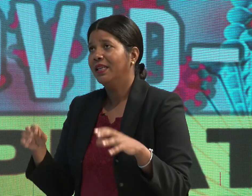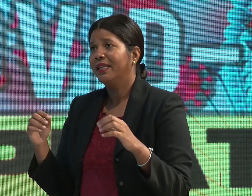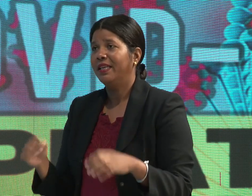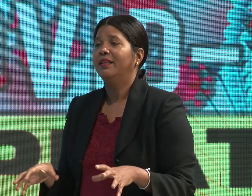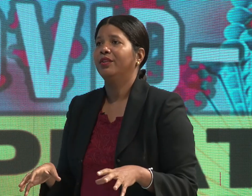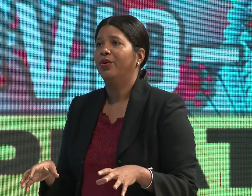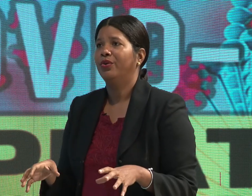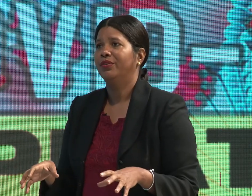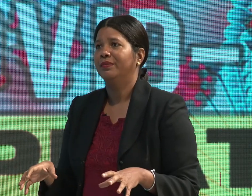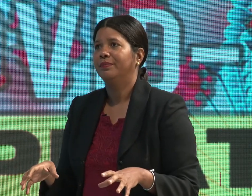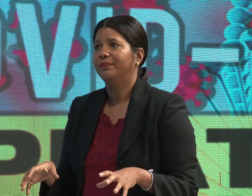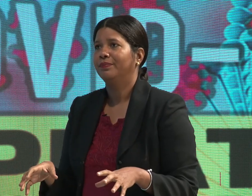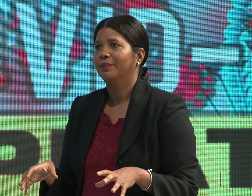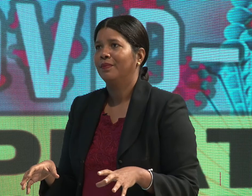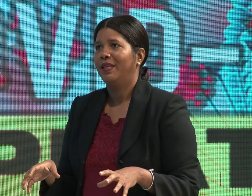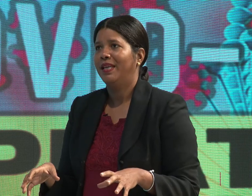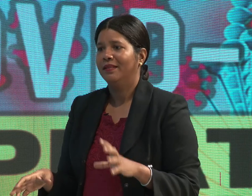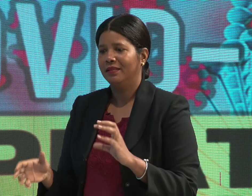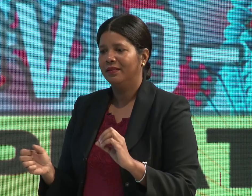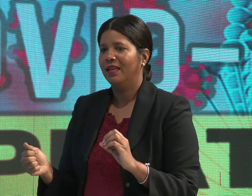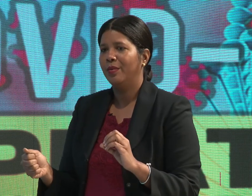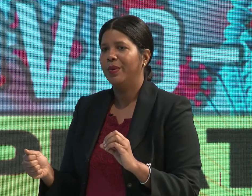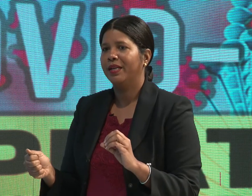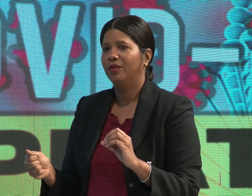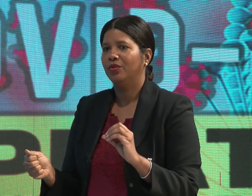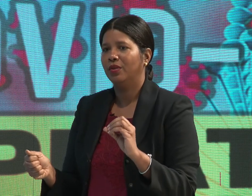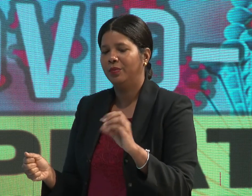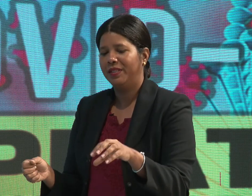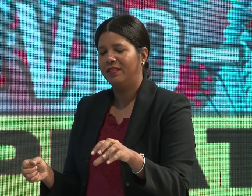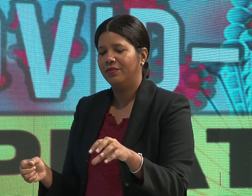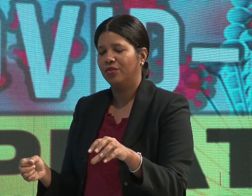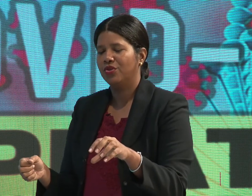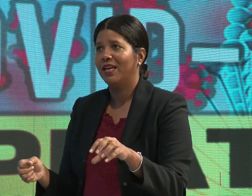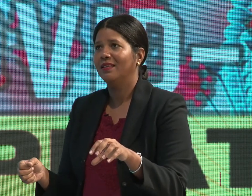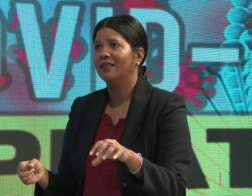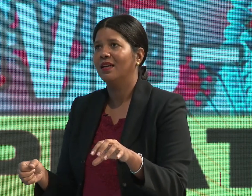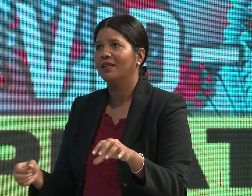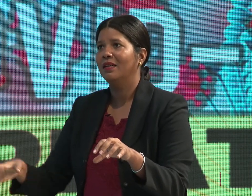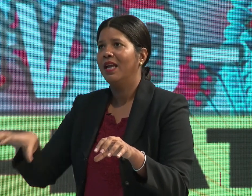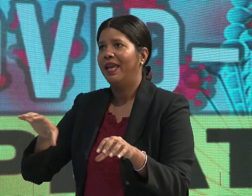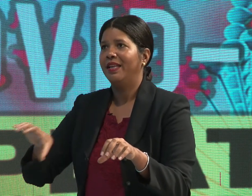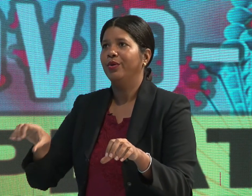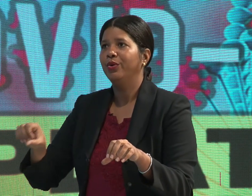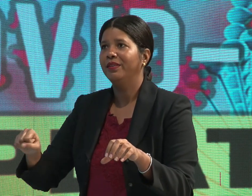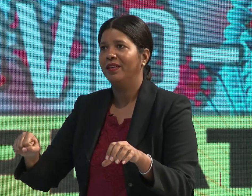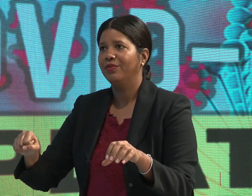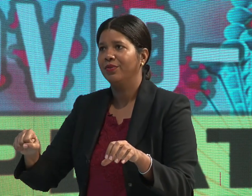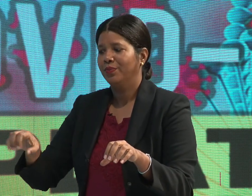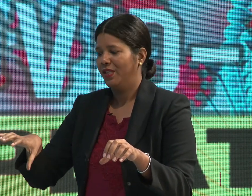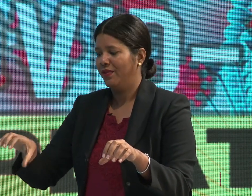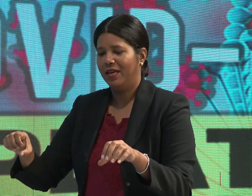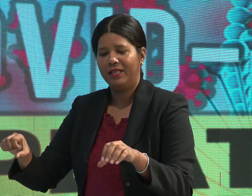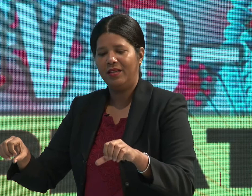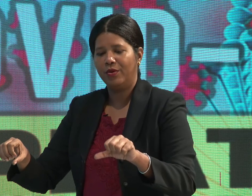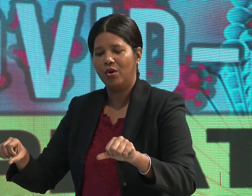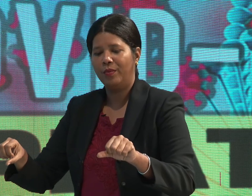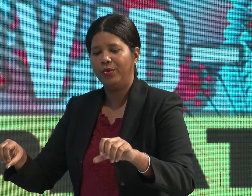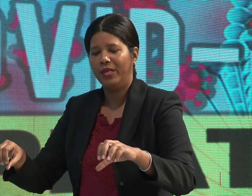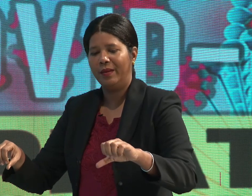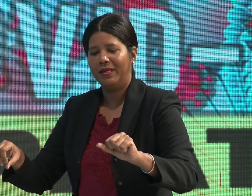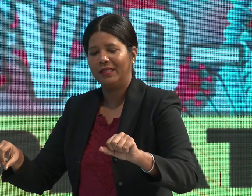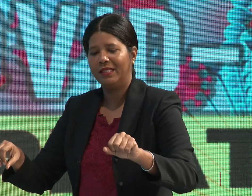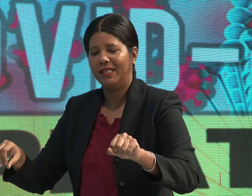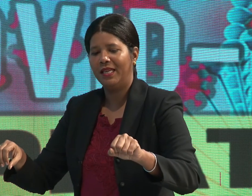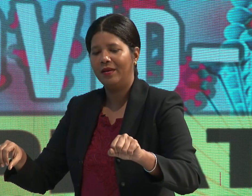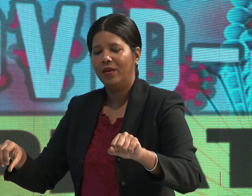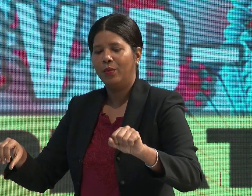alle kindertehuizen. Ah. Yes, het is een samenwerking tussen het ministerie van Sociale Zaken en de UNICEF. Die heeft aangegeven, kom,